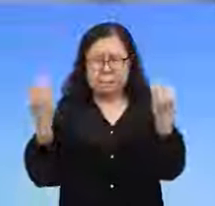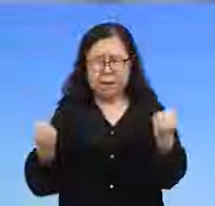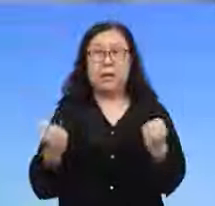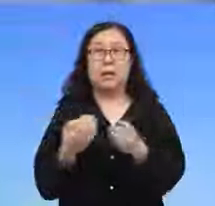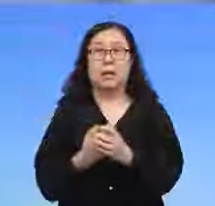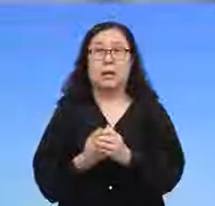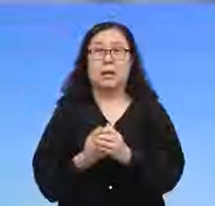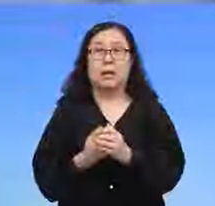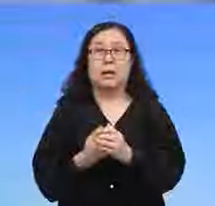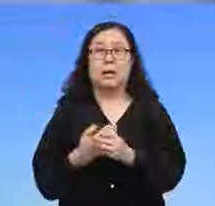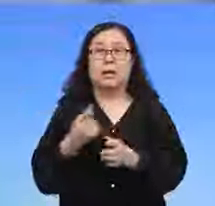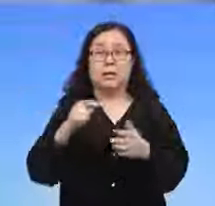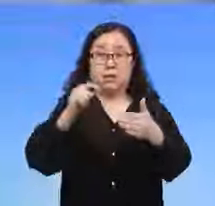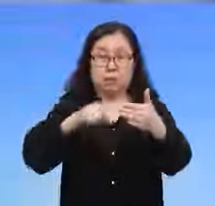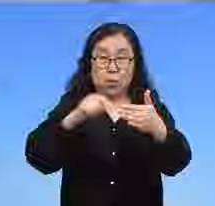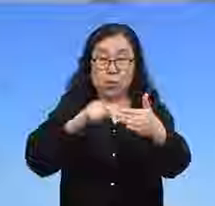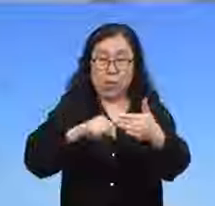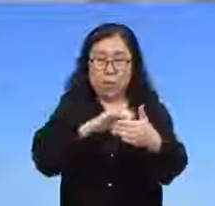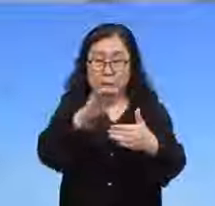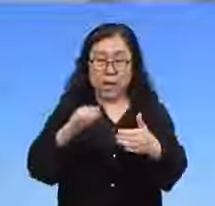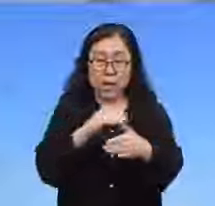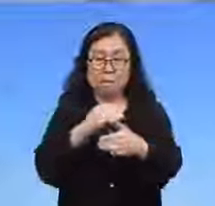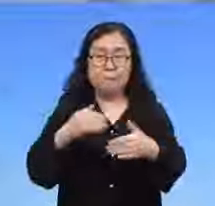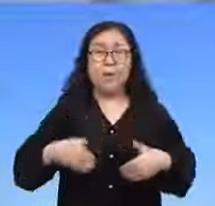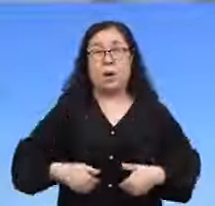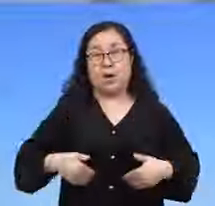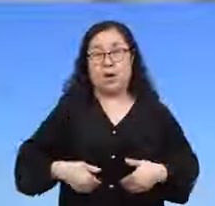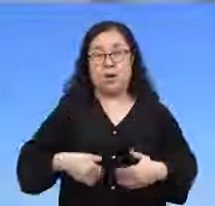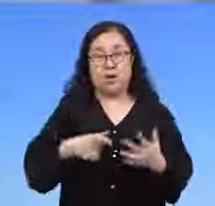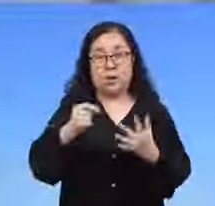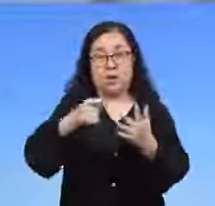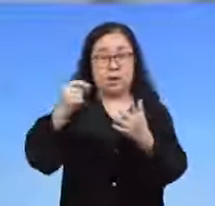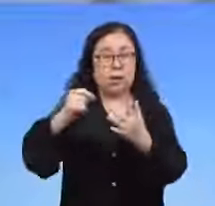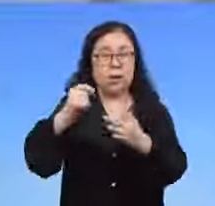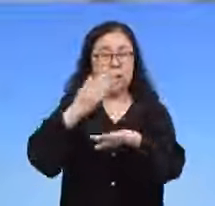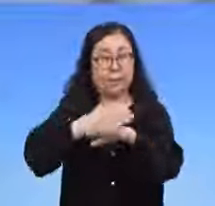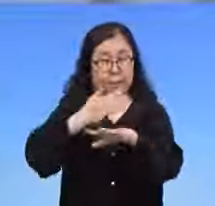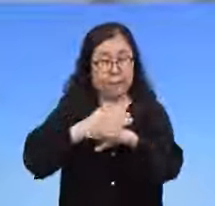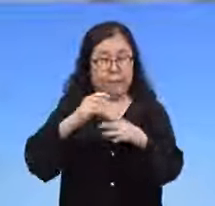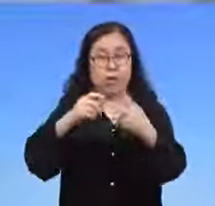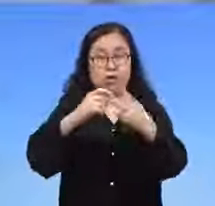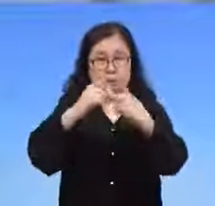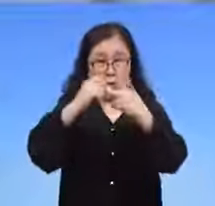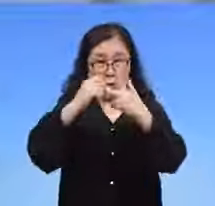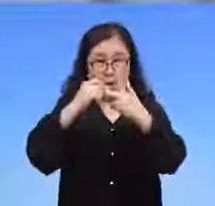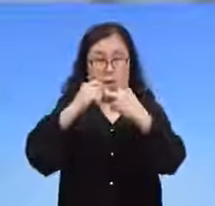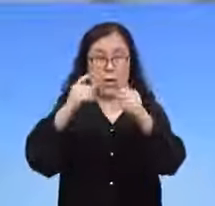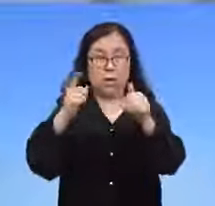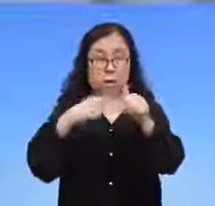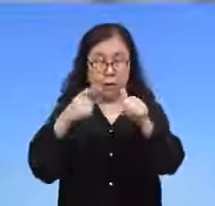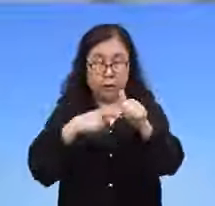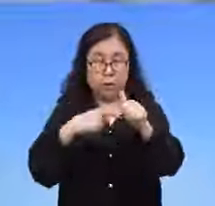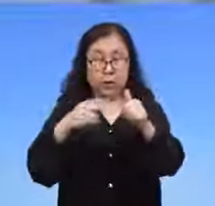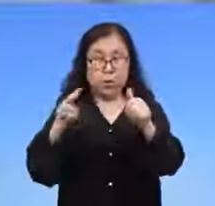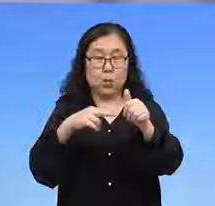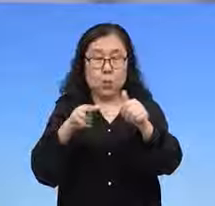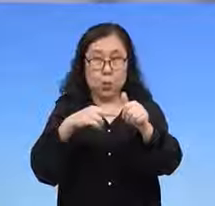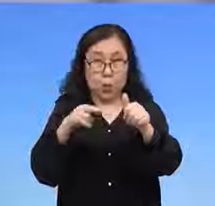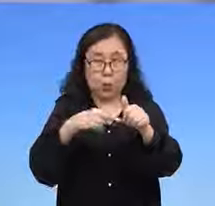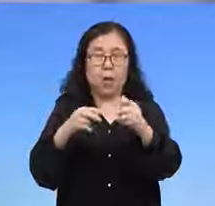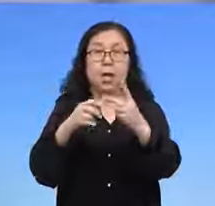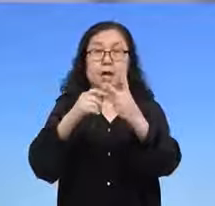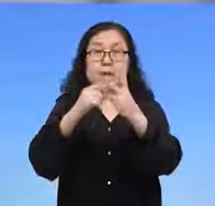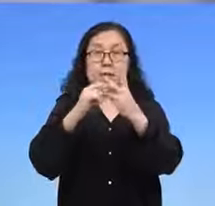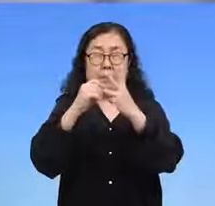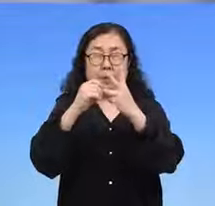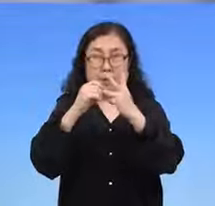우리가 해내야 됐던 건 선택적 감사 아닙니까? 이게 두 번째 교훈이고요. 그런가 하면은 하나 더 있습니다.